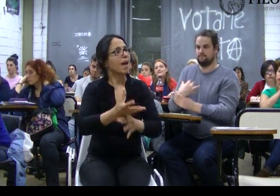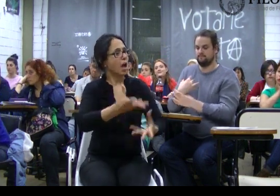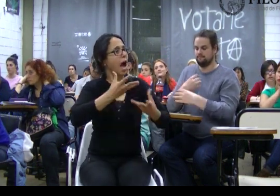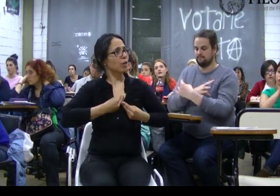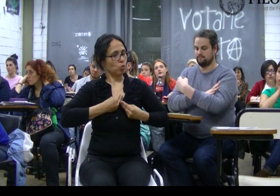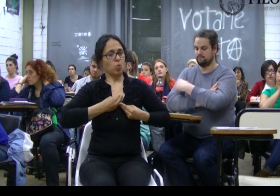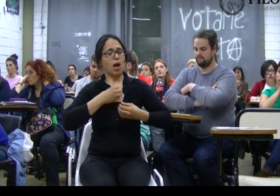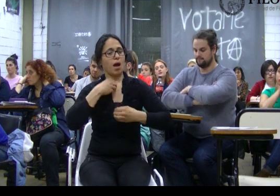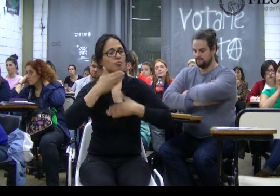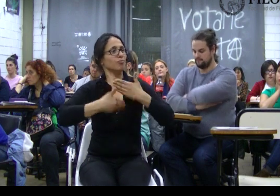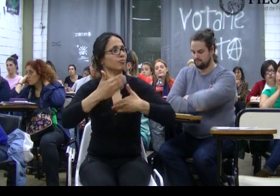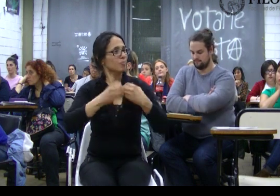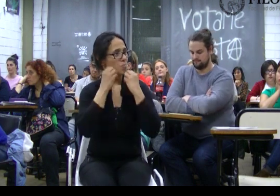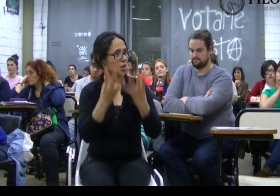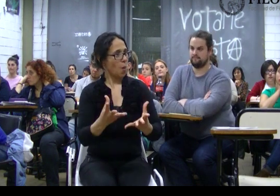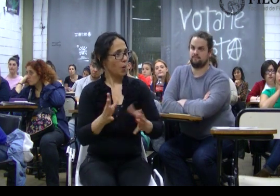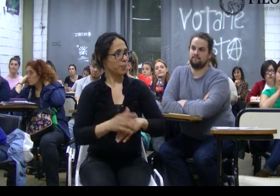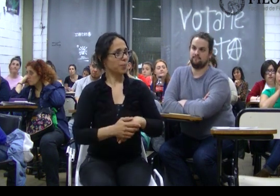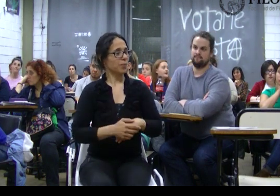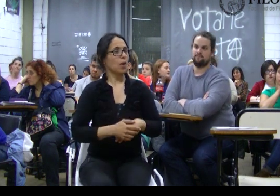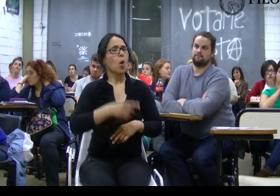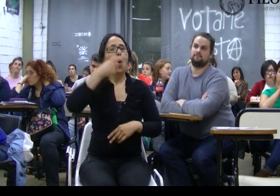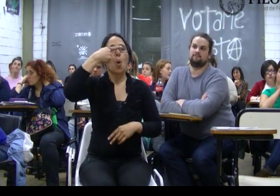en último lugar,